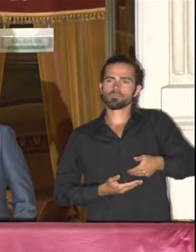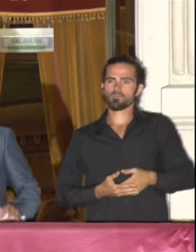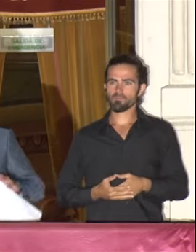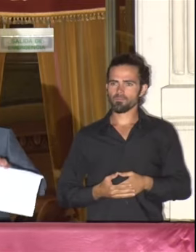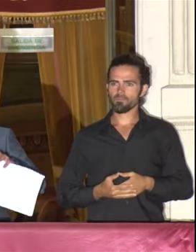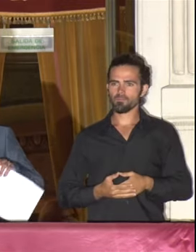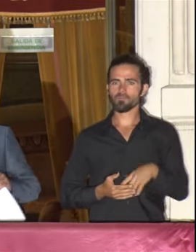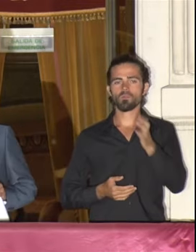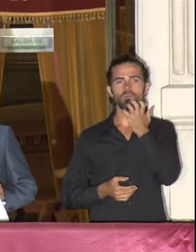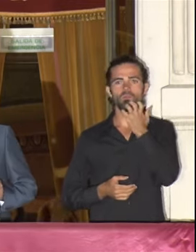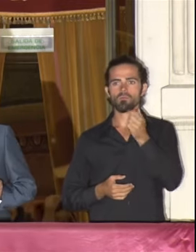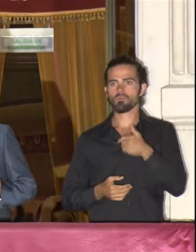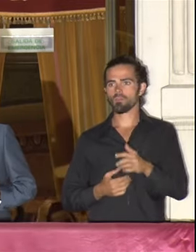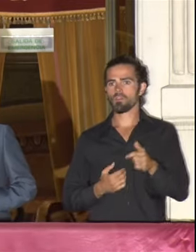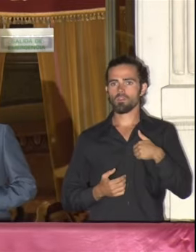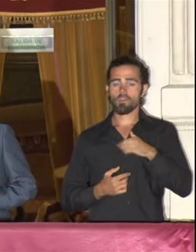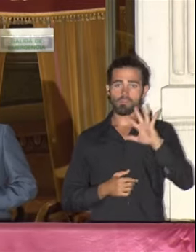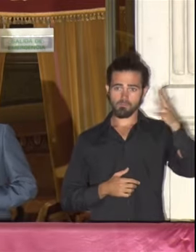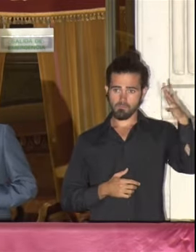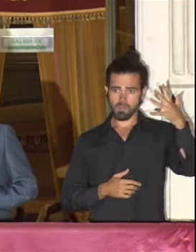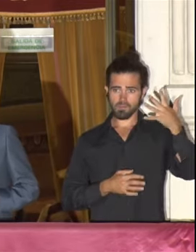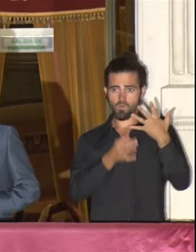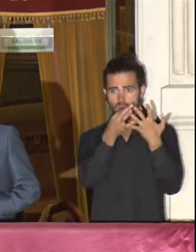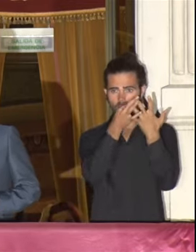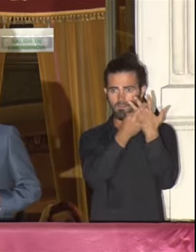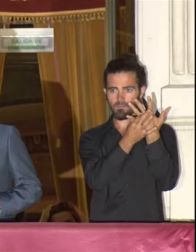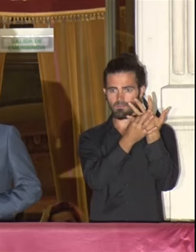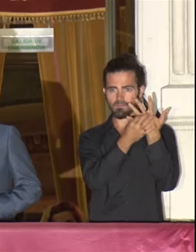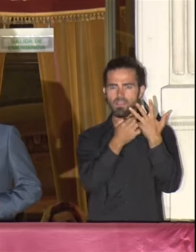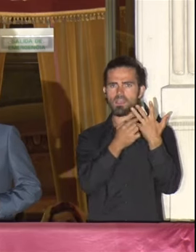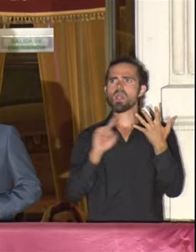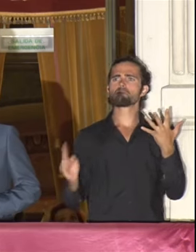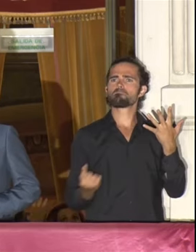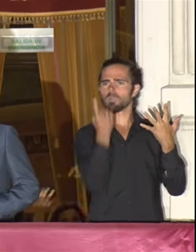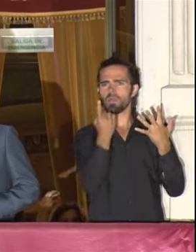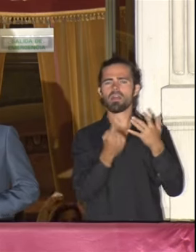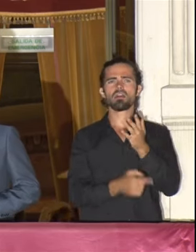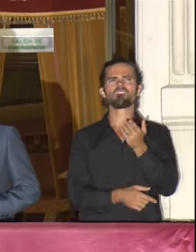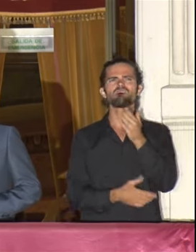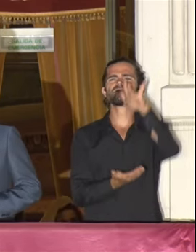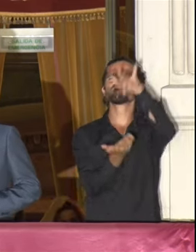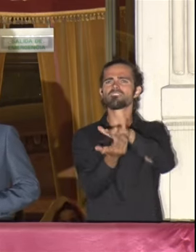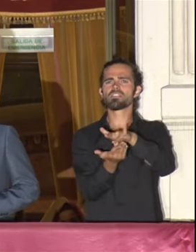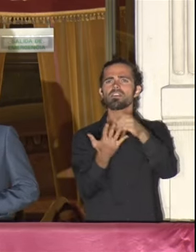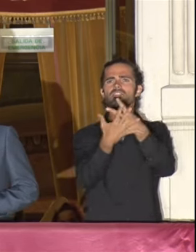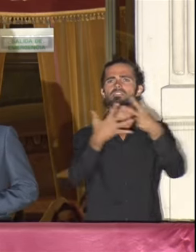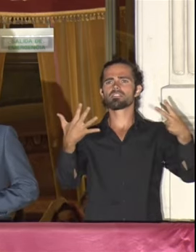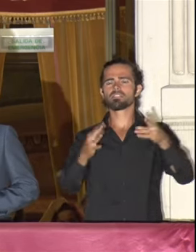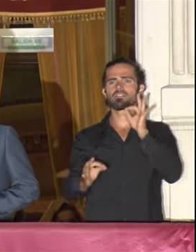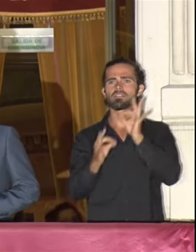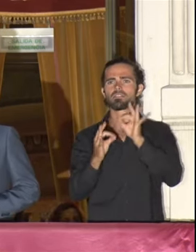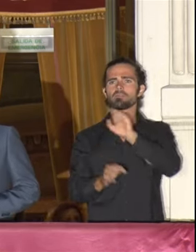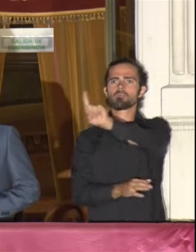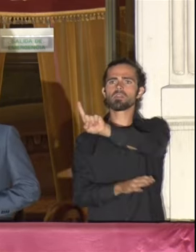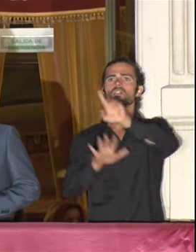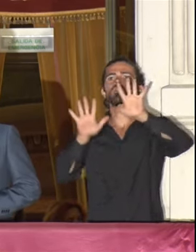¿no? Llevo un anillo aquí en mi mano izquierda, que lo puse la primera vez en el 17 de septiembre